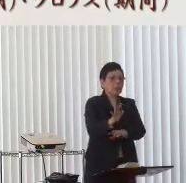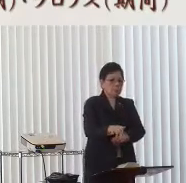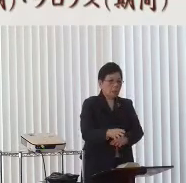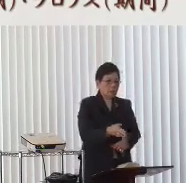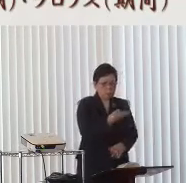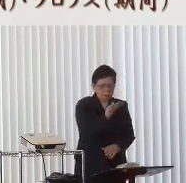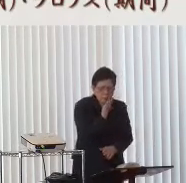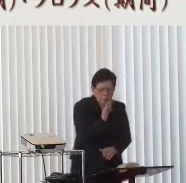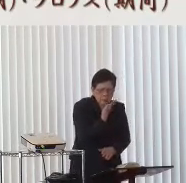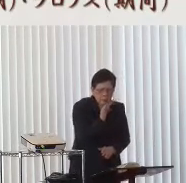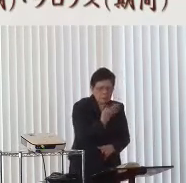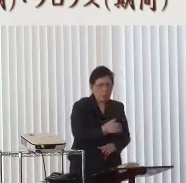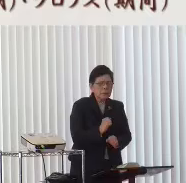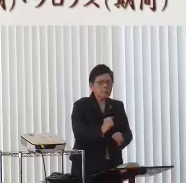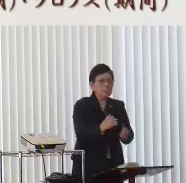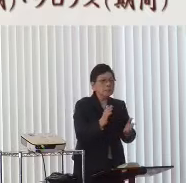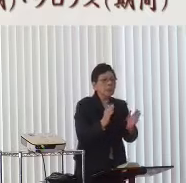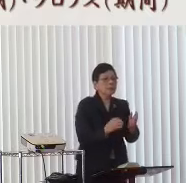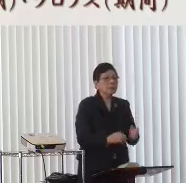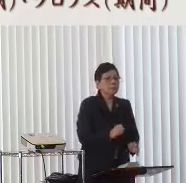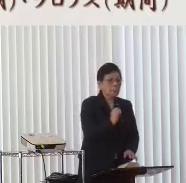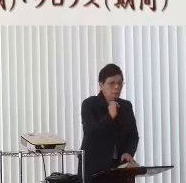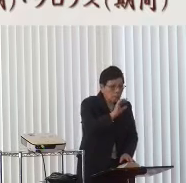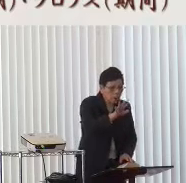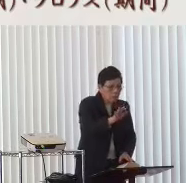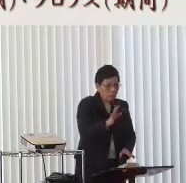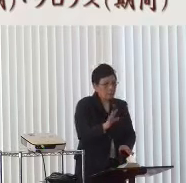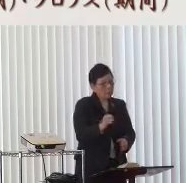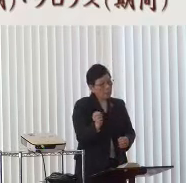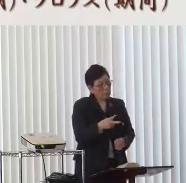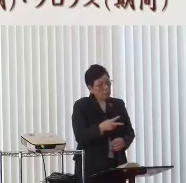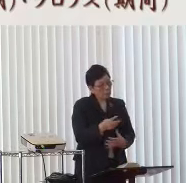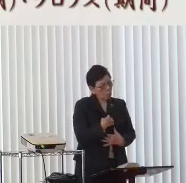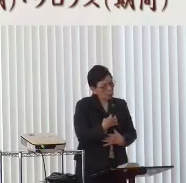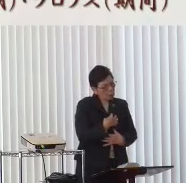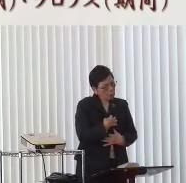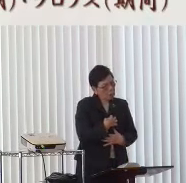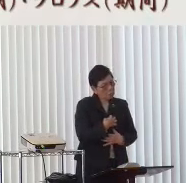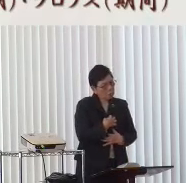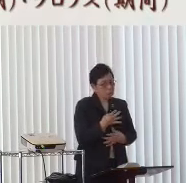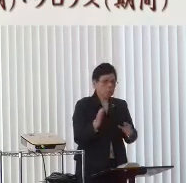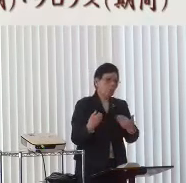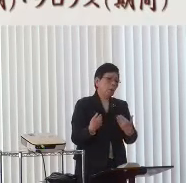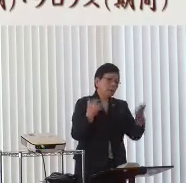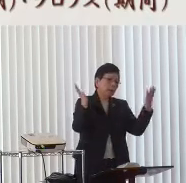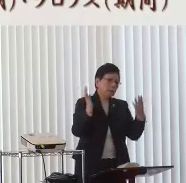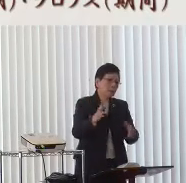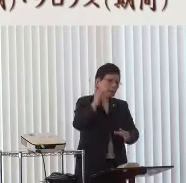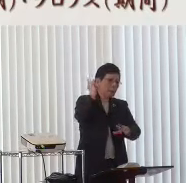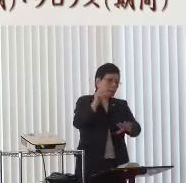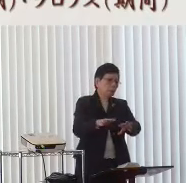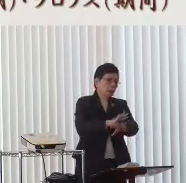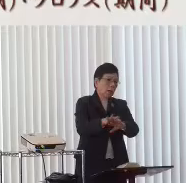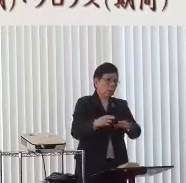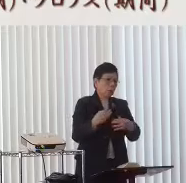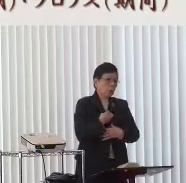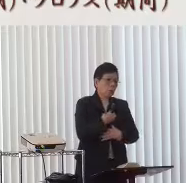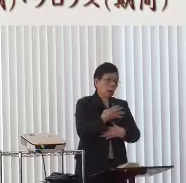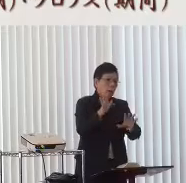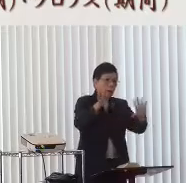、それをまた恐れて受け入れるということがですね、神に与えられた時